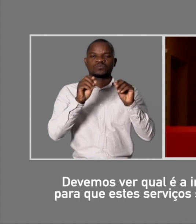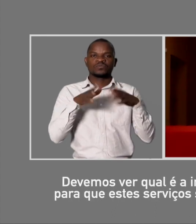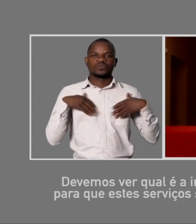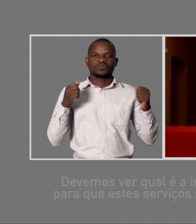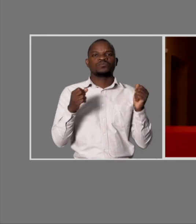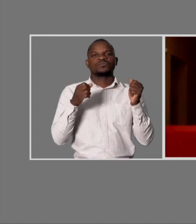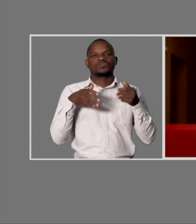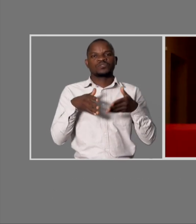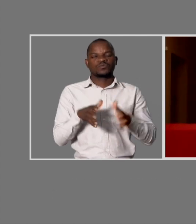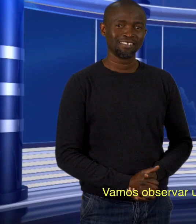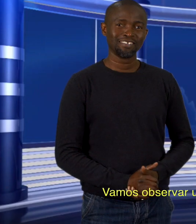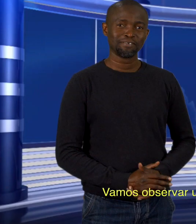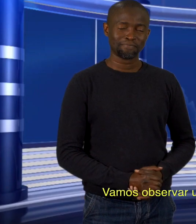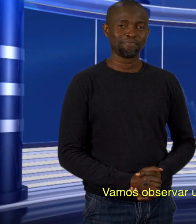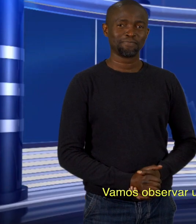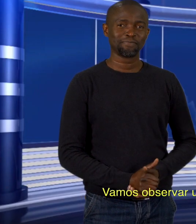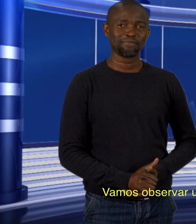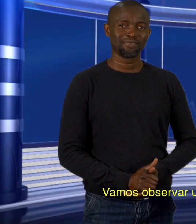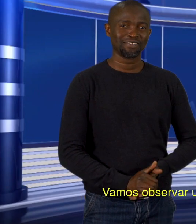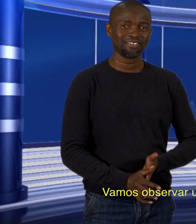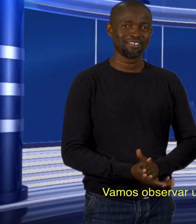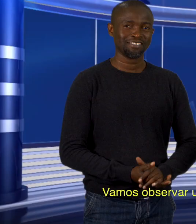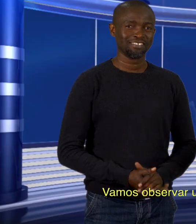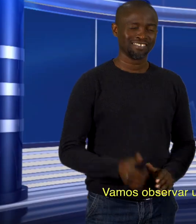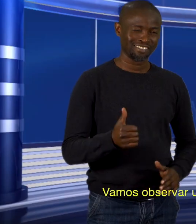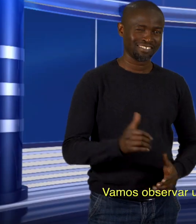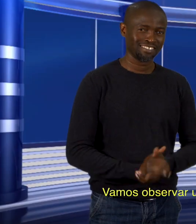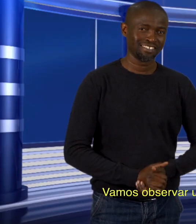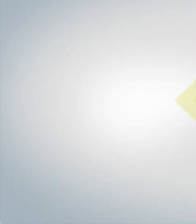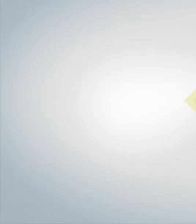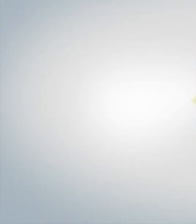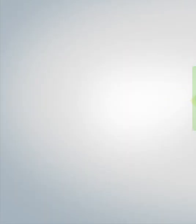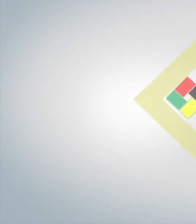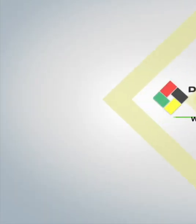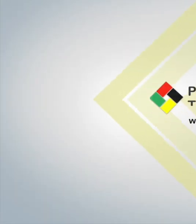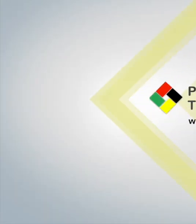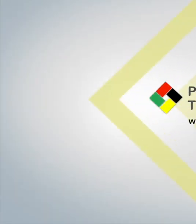população. Vamos observar uma breve pausa. Voltamos já.